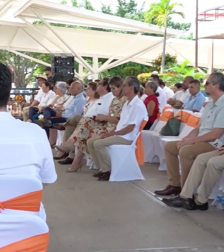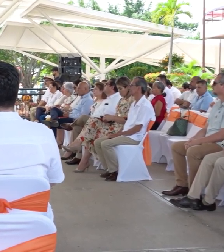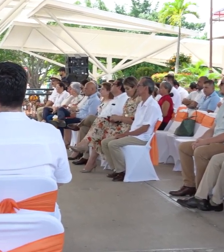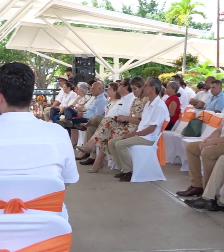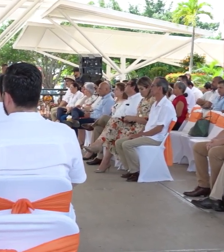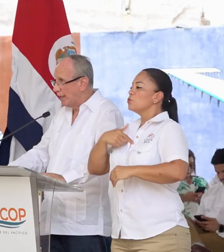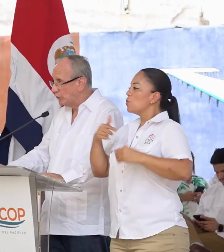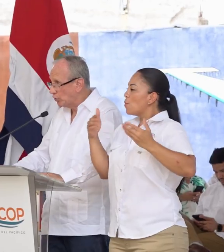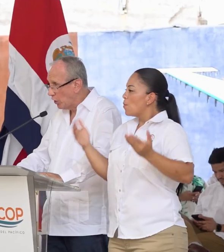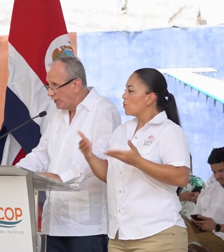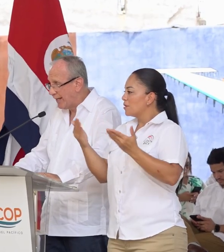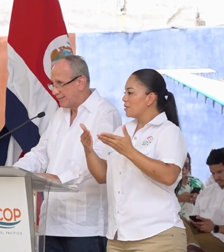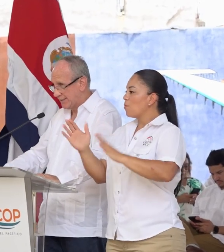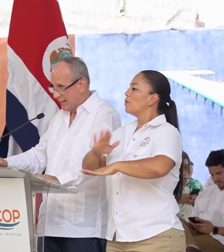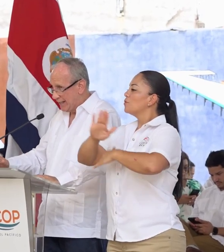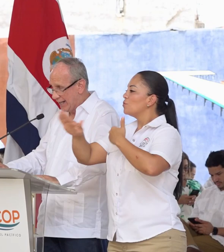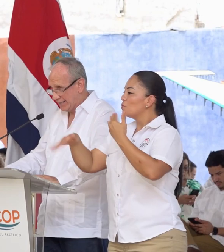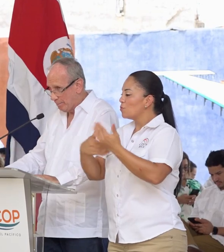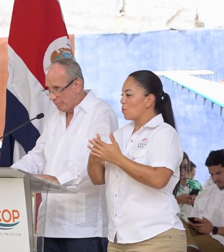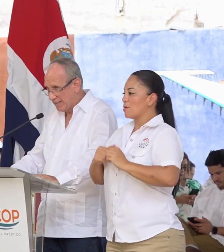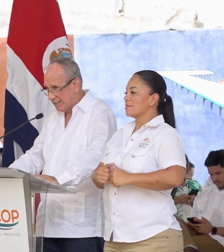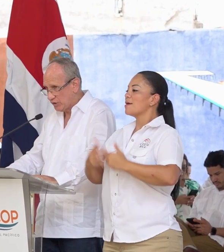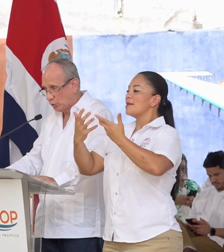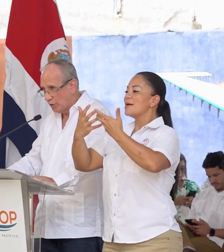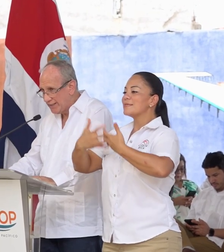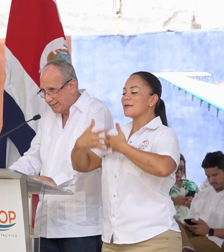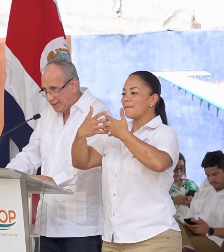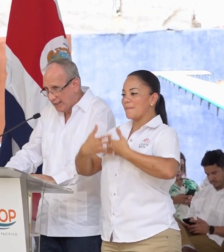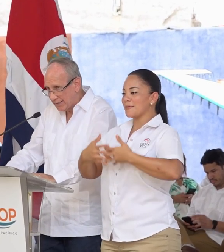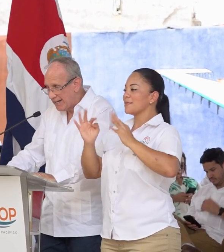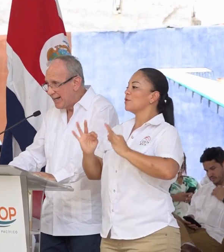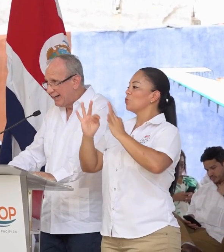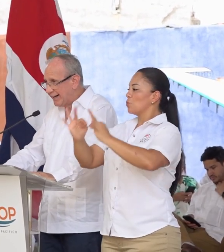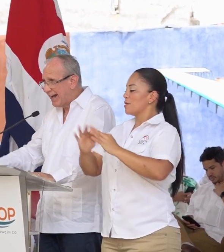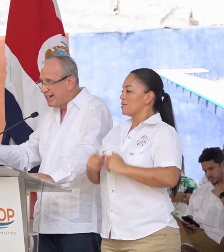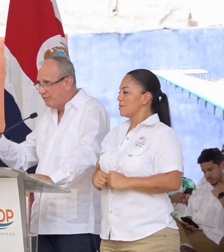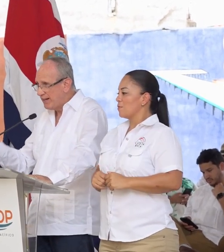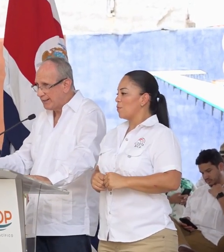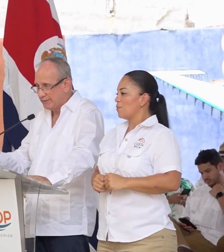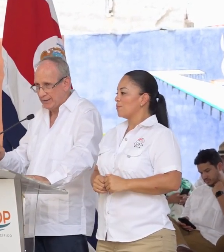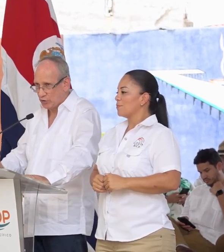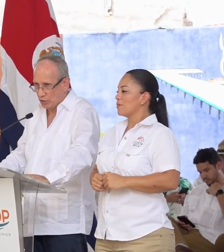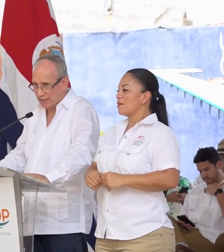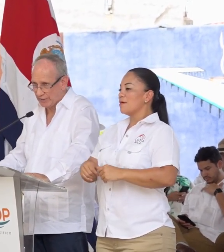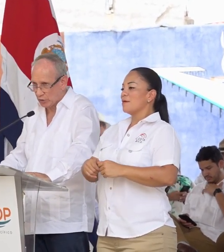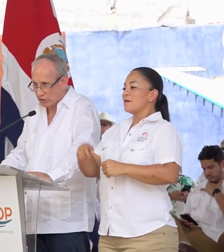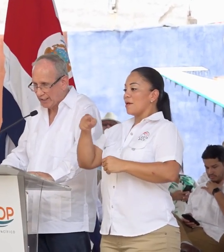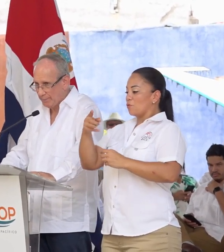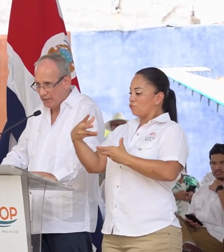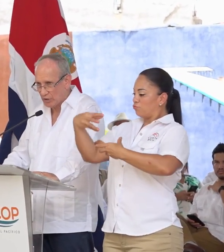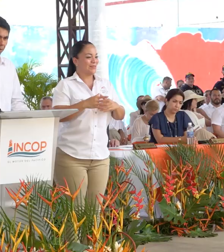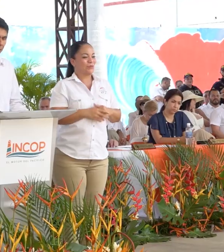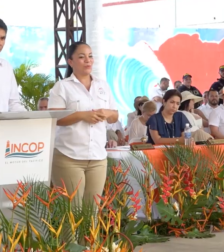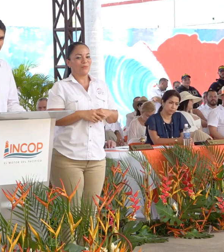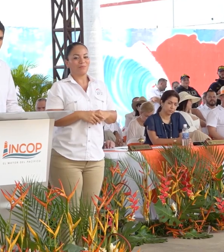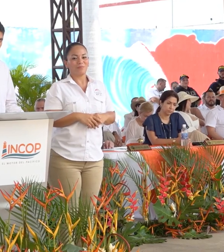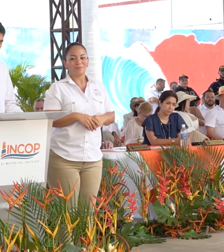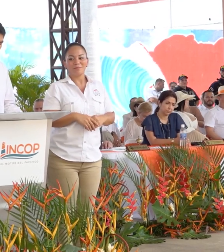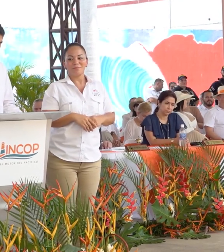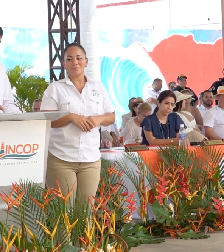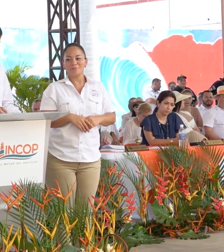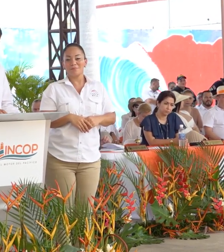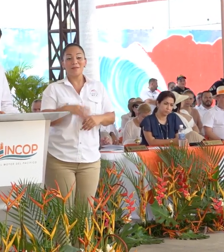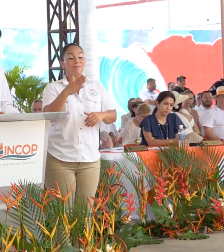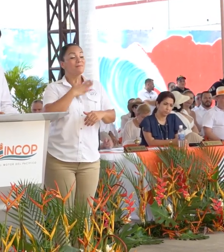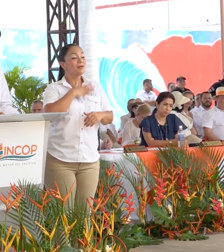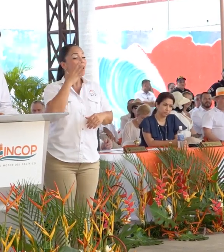de saturación. Todas las empresas turísticas que califiquen dentro de estos términos. Fue mi abuelo